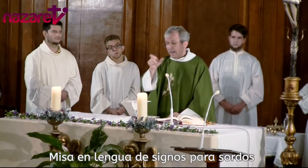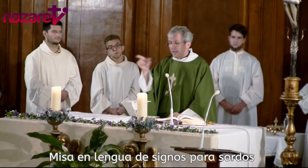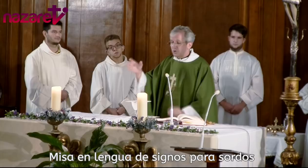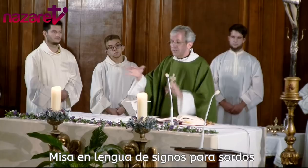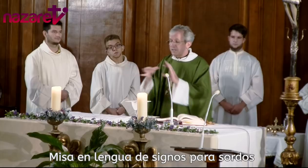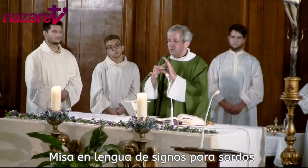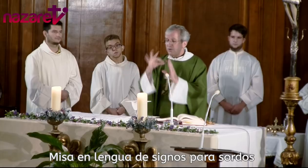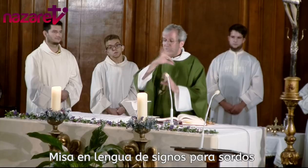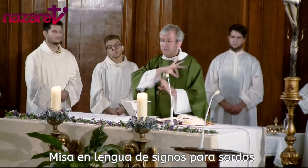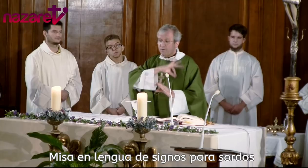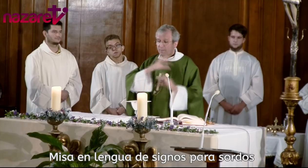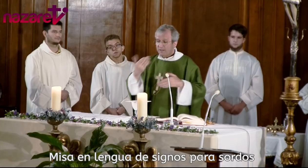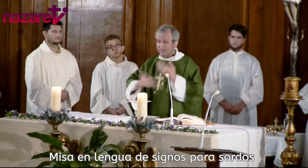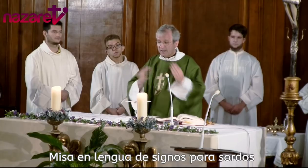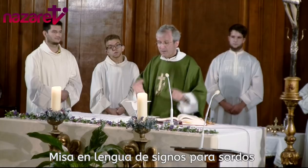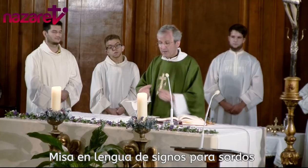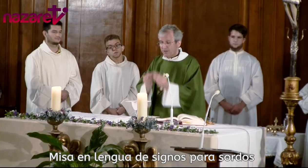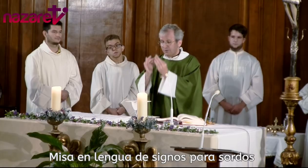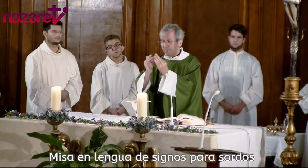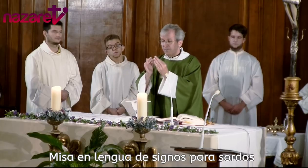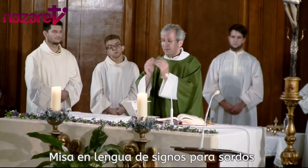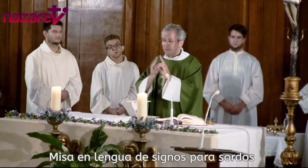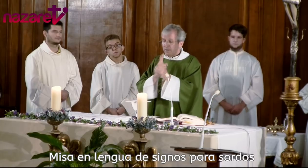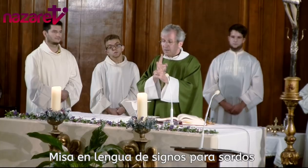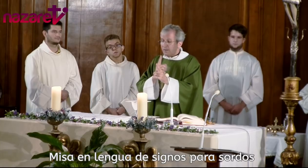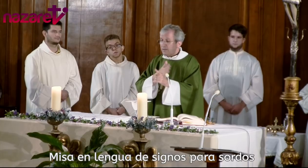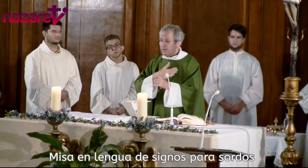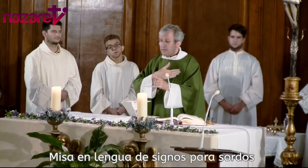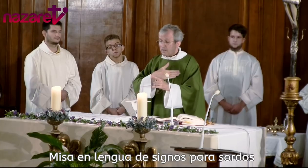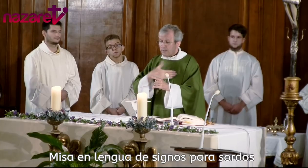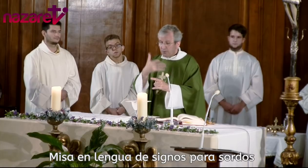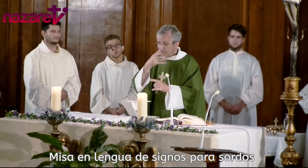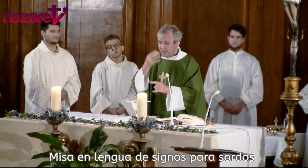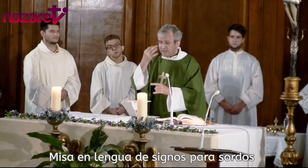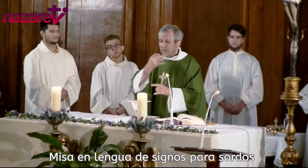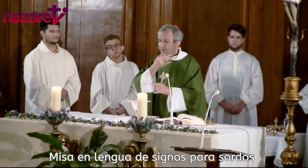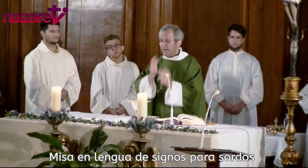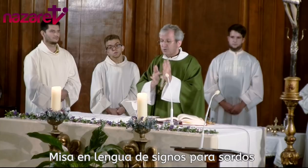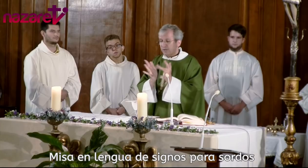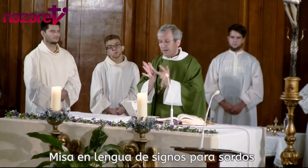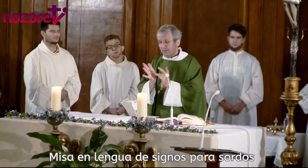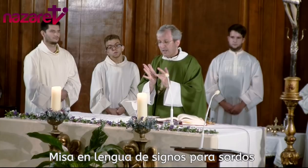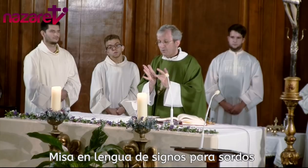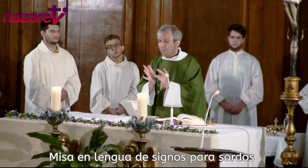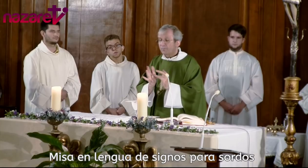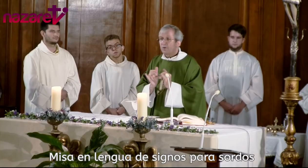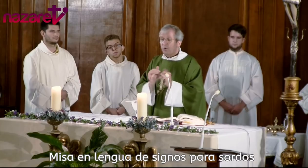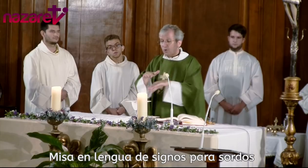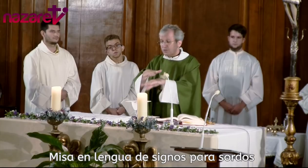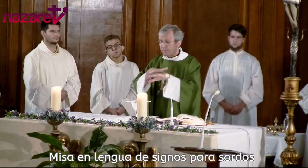Aquellos que estáis unidos espiritualmente a esta celebración y que no podréis recibir a Jesús sacramentado, os